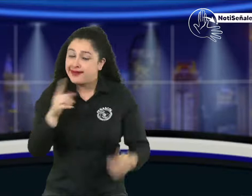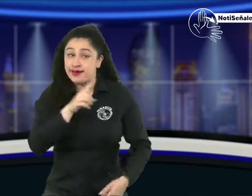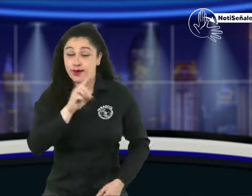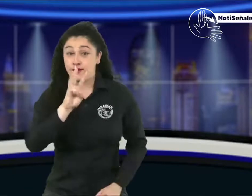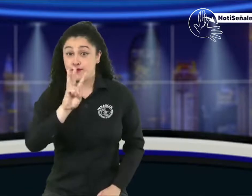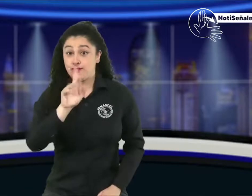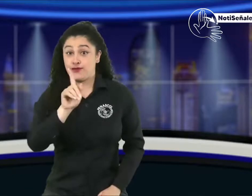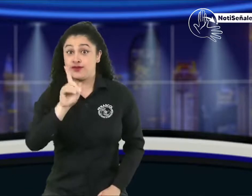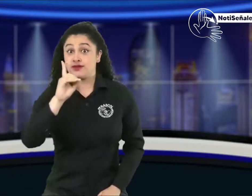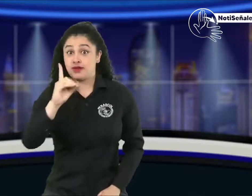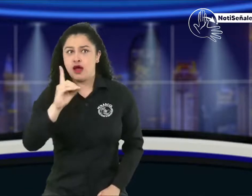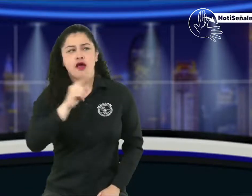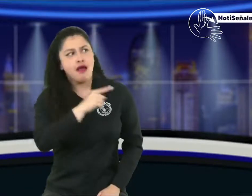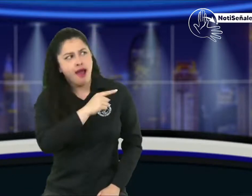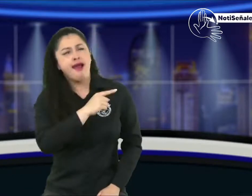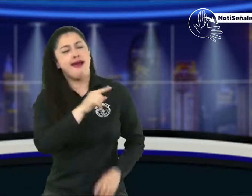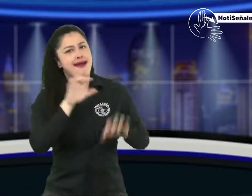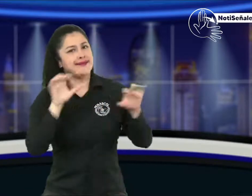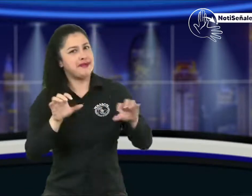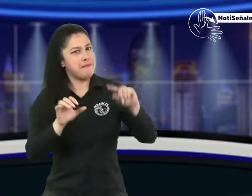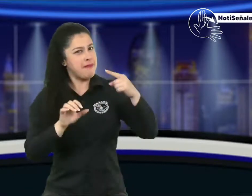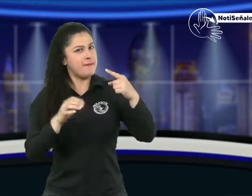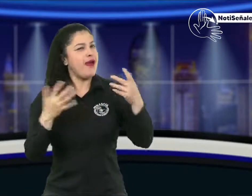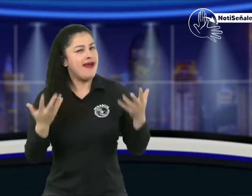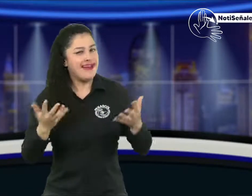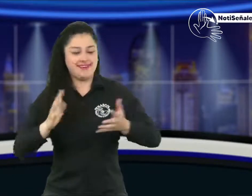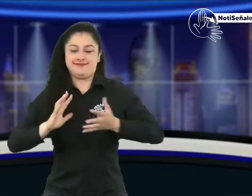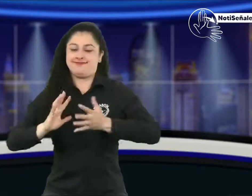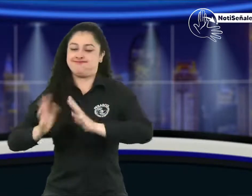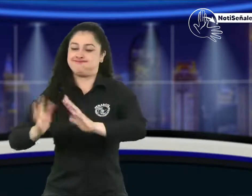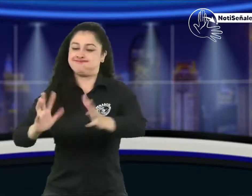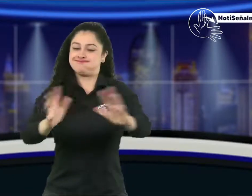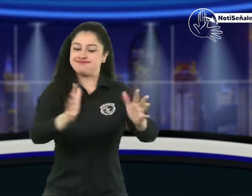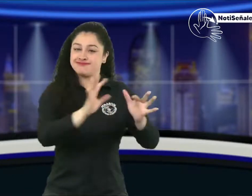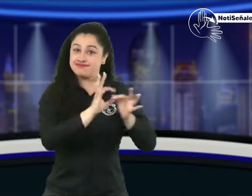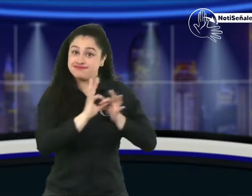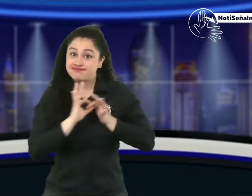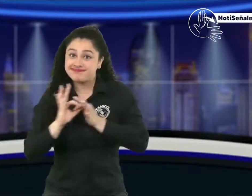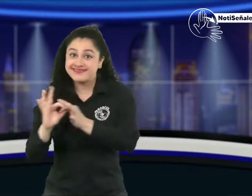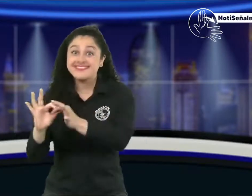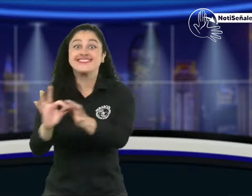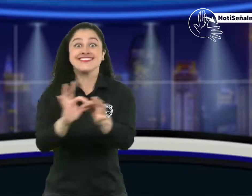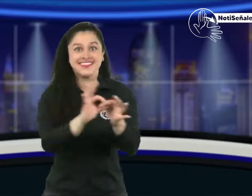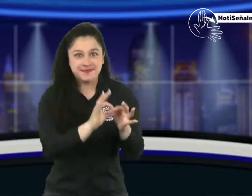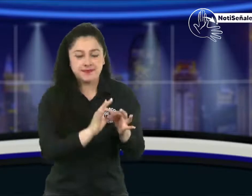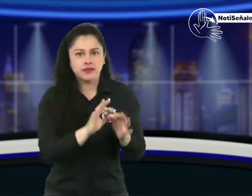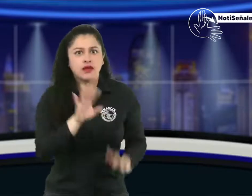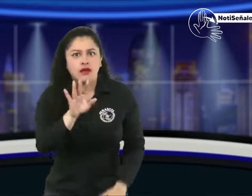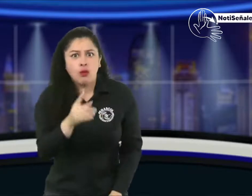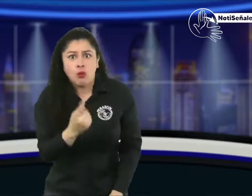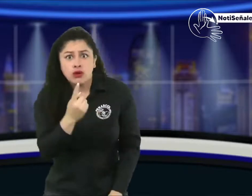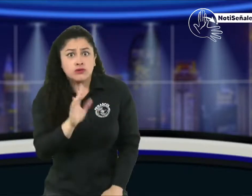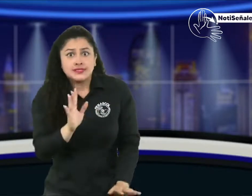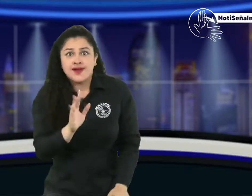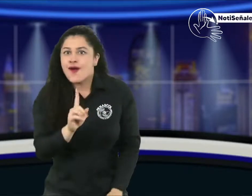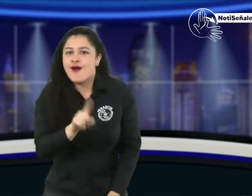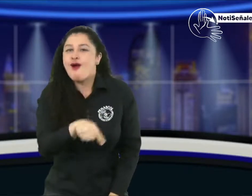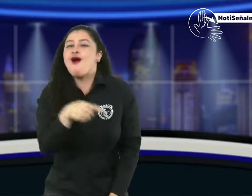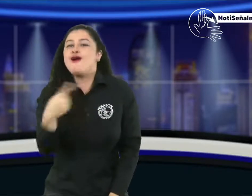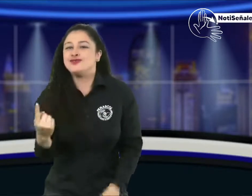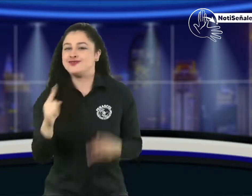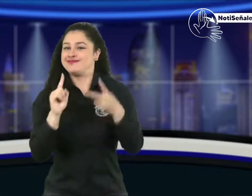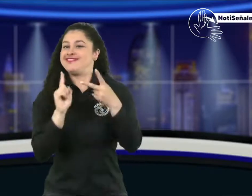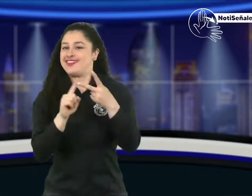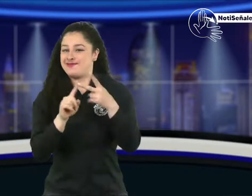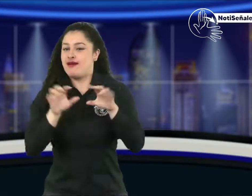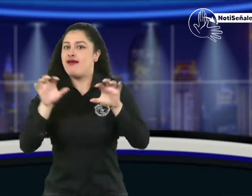como vimos eso que menciona henry es muy importante y es una de las actividades que la w menciona la